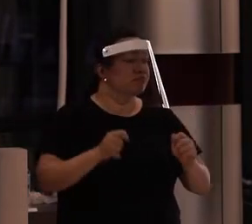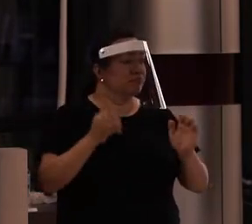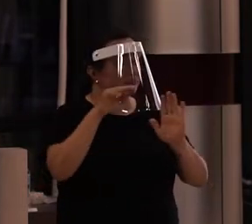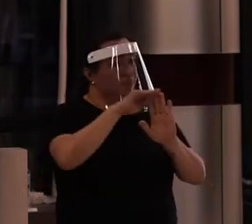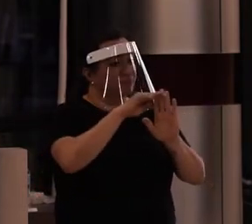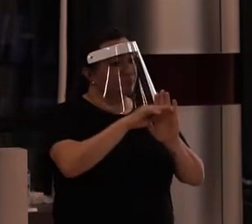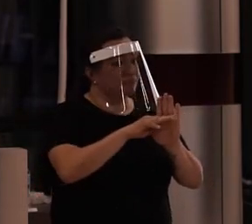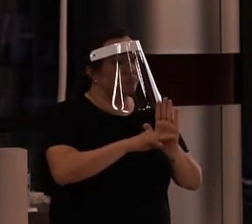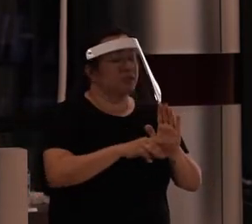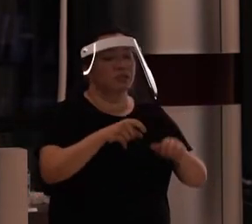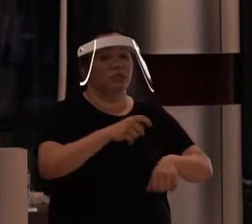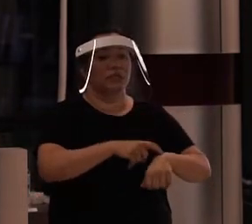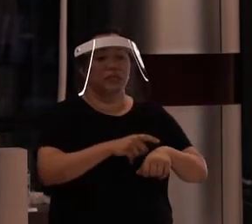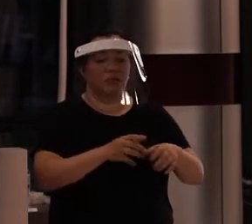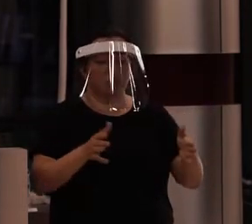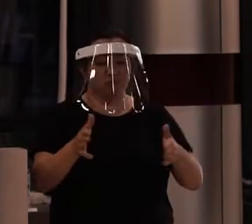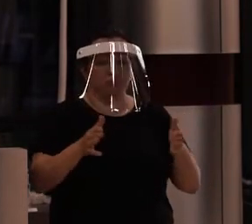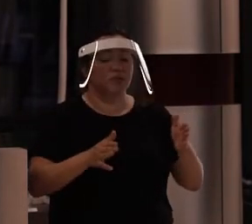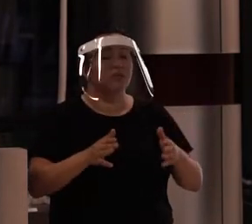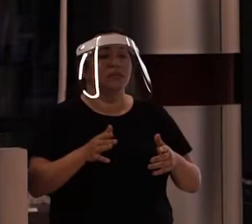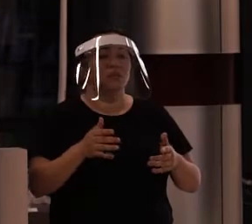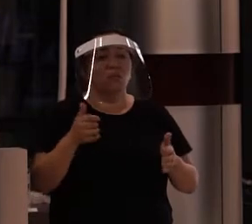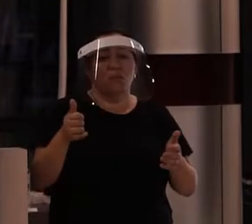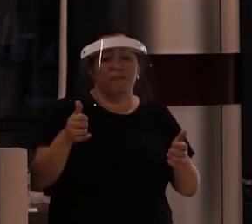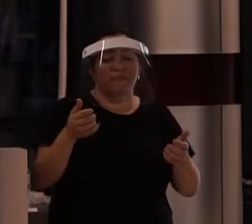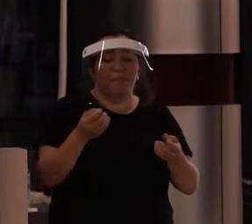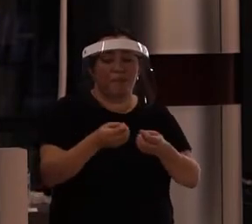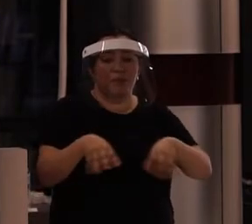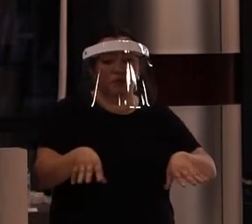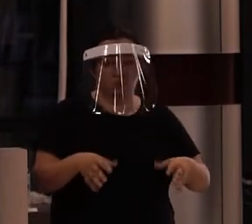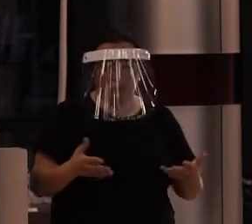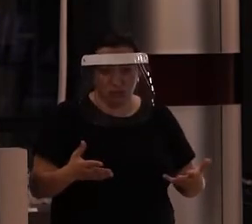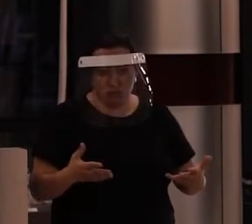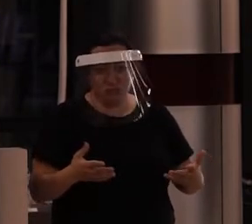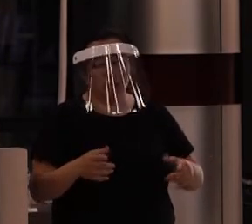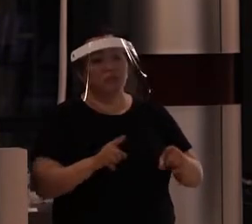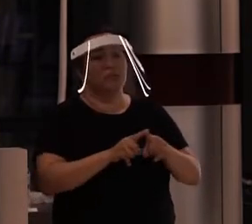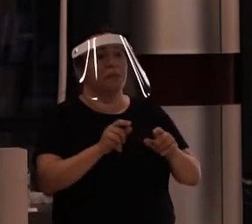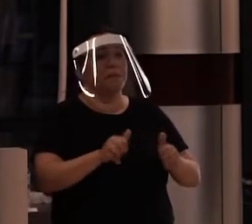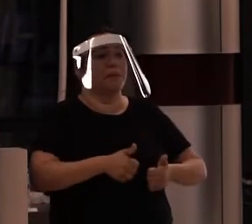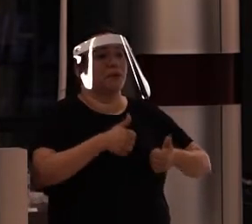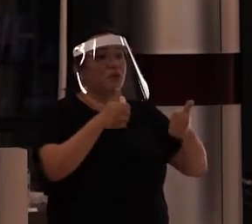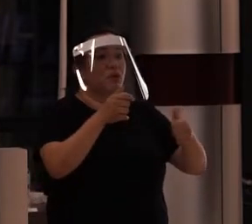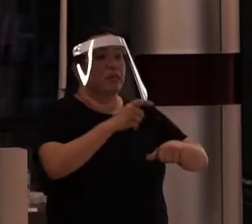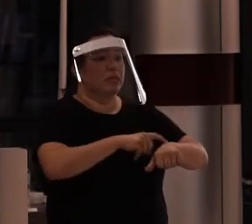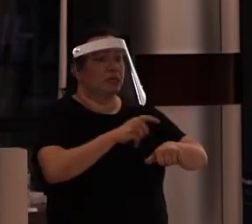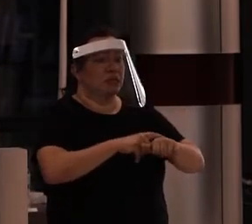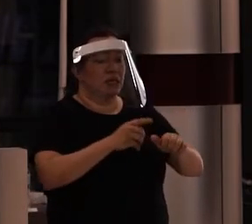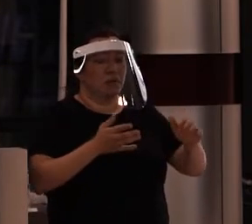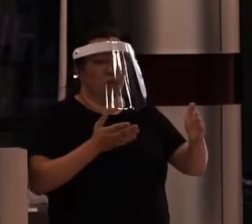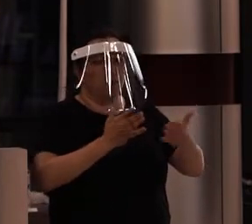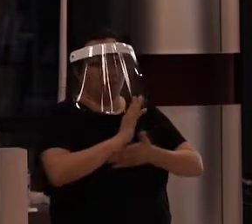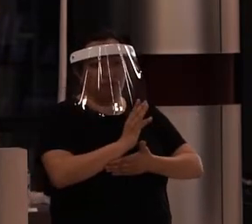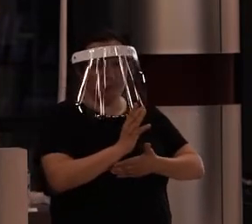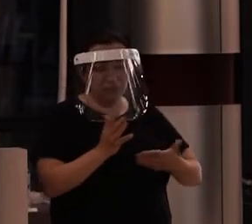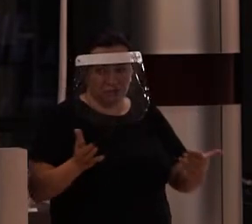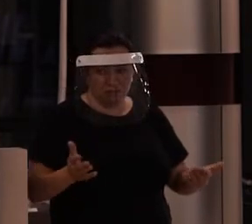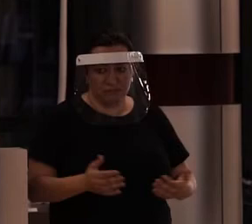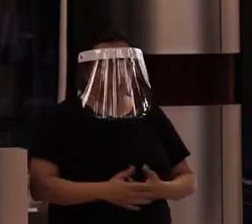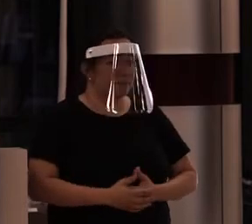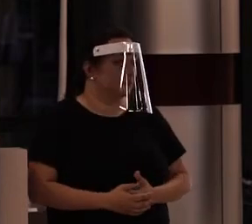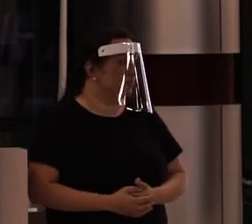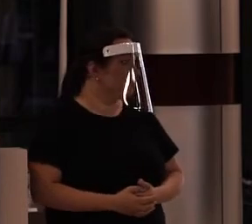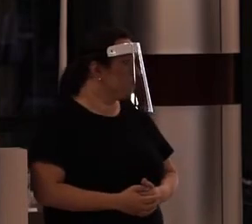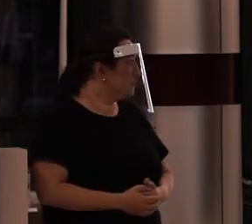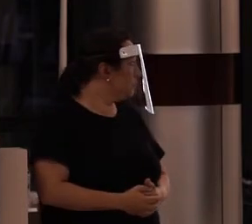nosso indicador de tempo médio entre falha, obviamente vai aumentar a disponibilidade, como eu falei, que é o mais importante, né? Então tudo